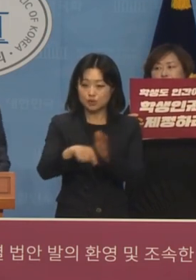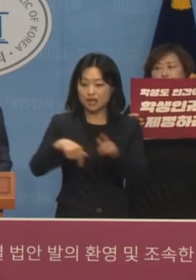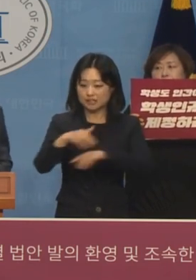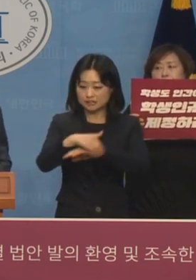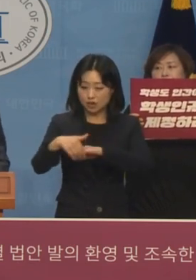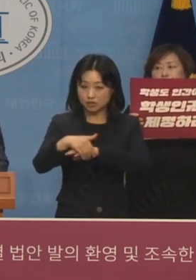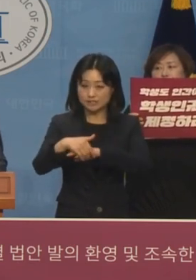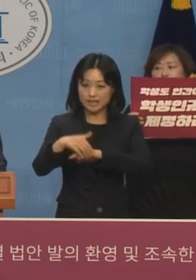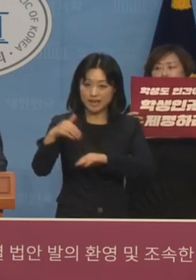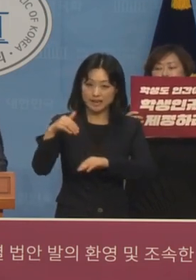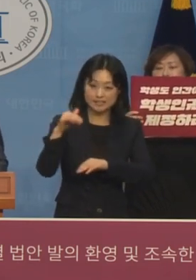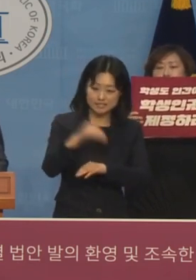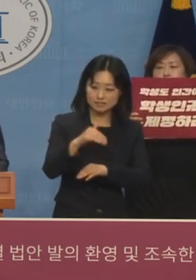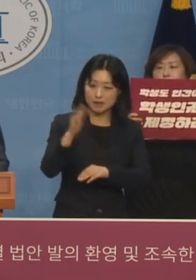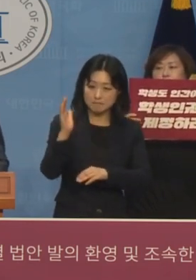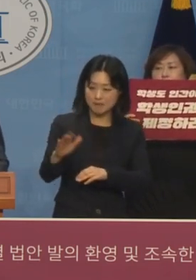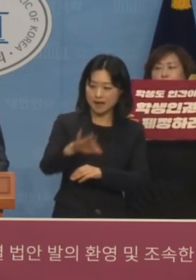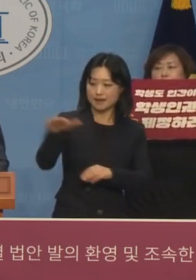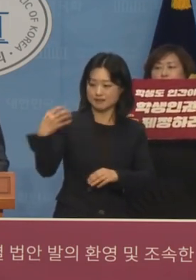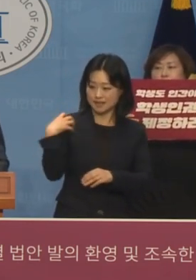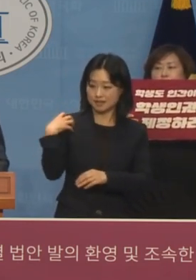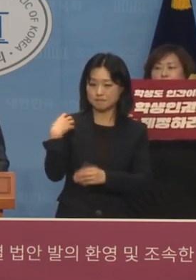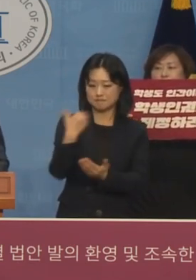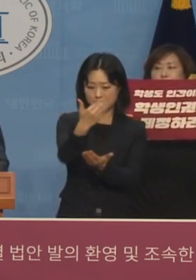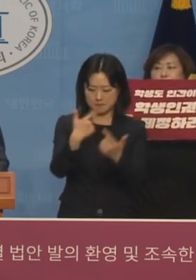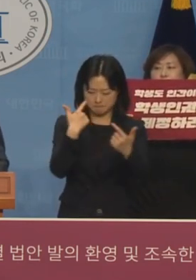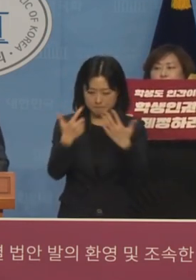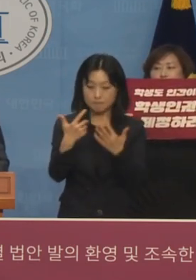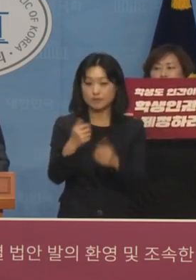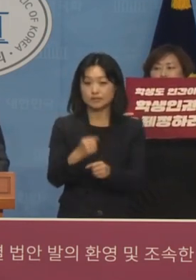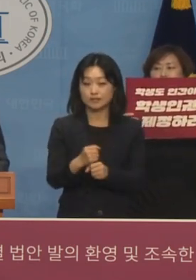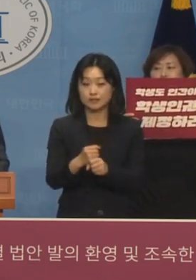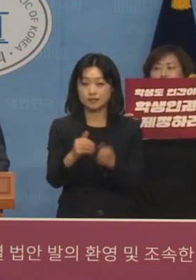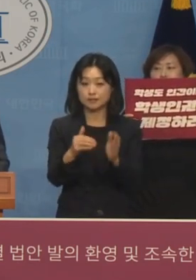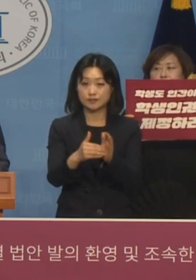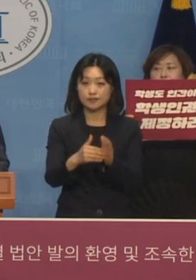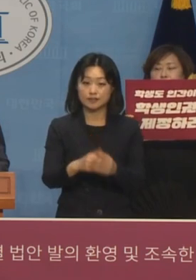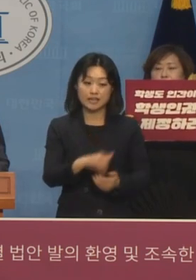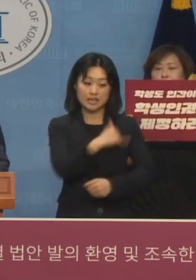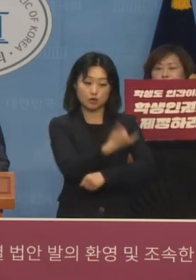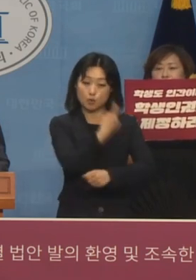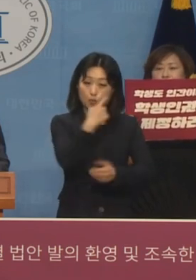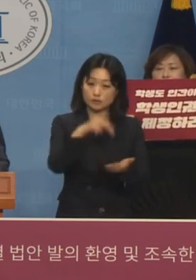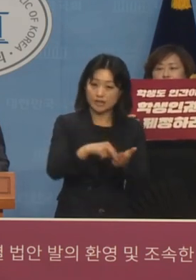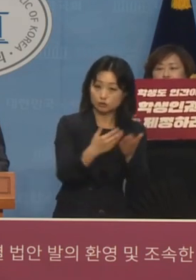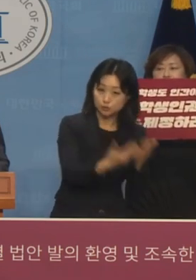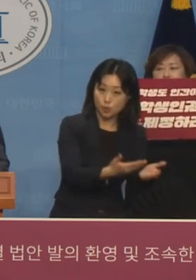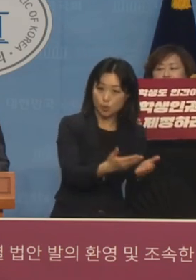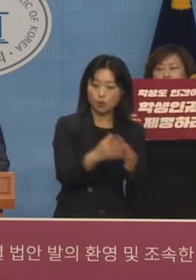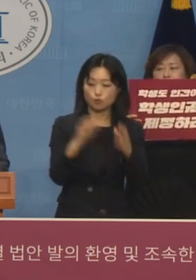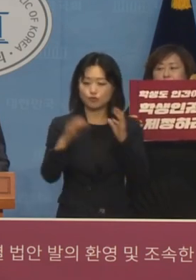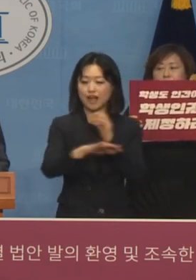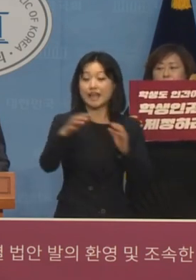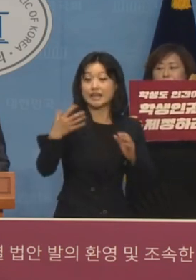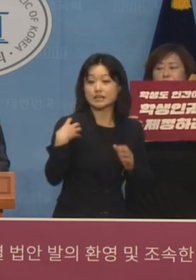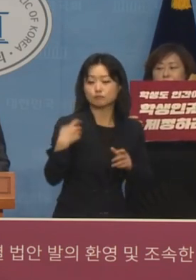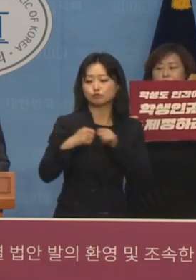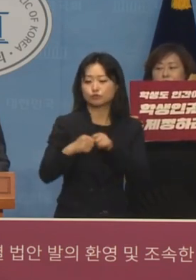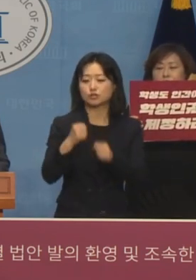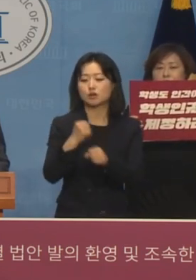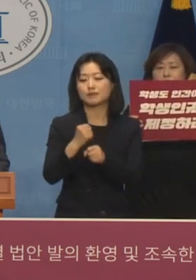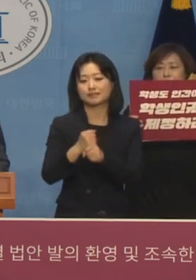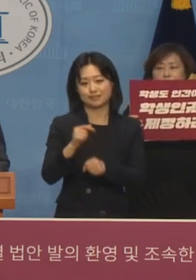명시했다. 학생의 인권이 무엇인지를 분명히 확인하며 인권을 보장하기 위한 국가의 의무를